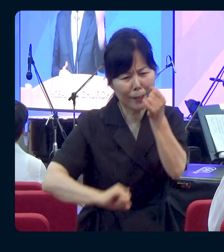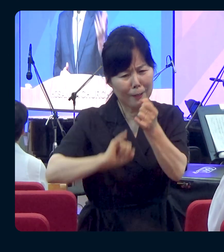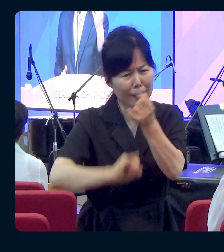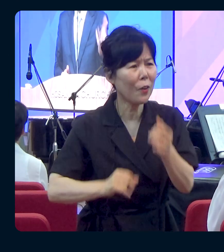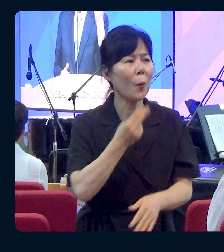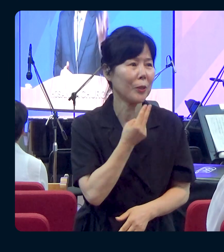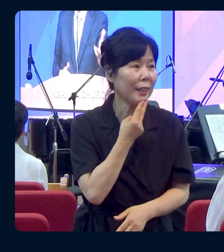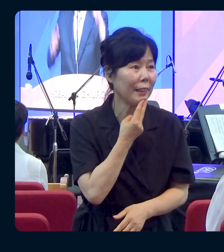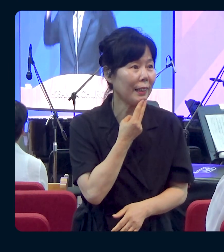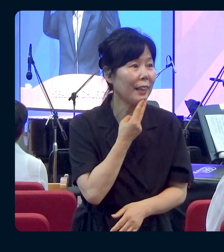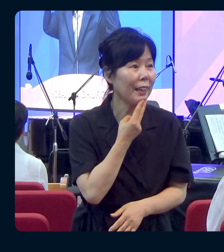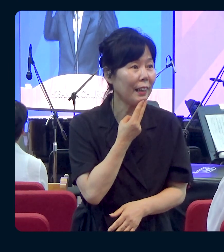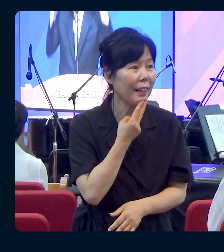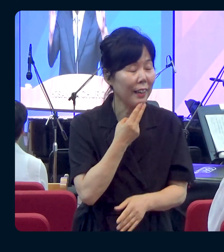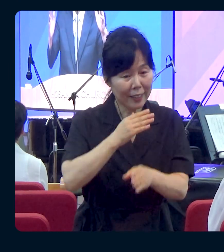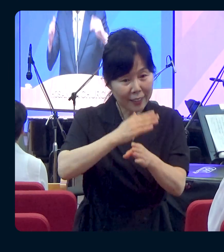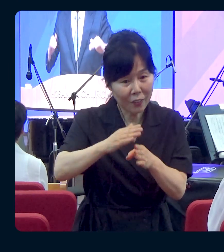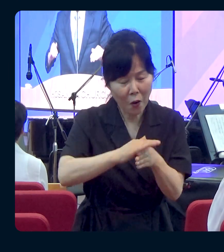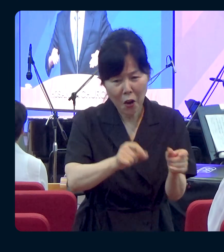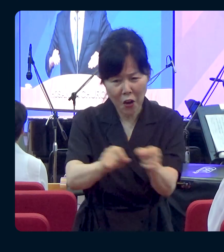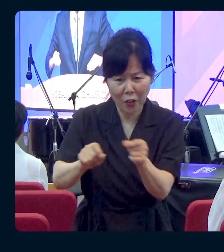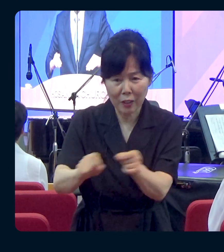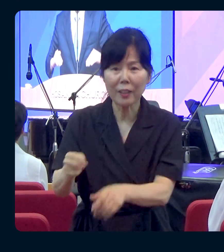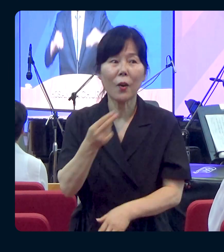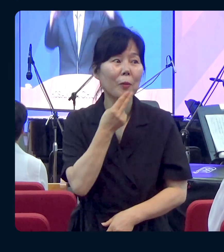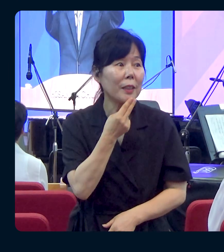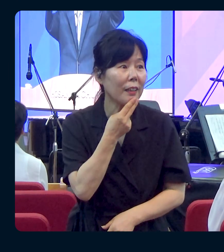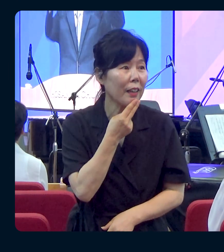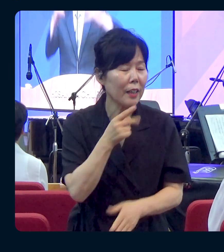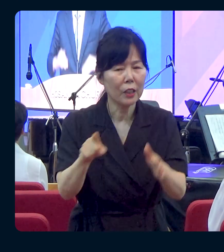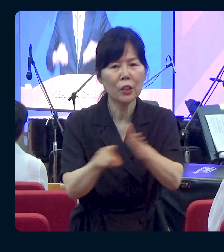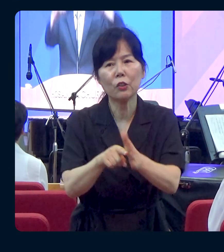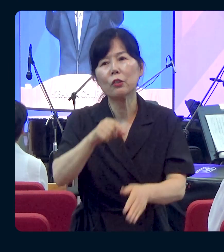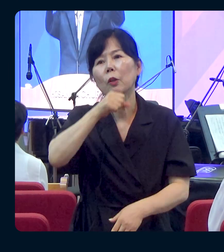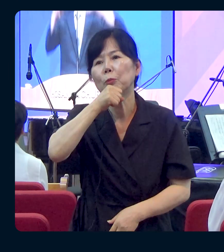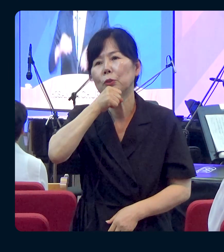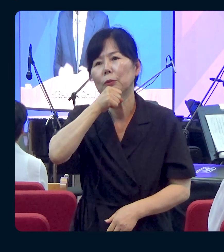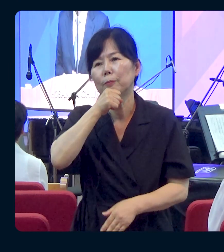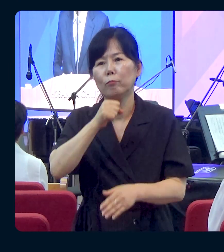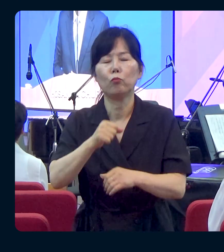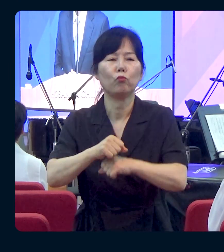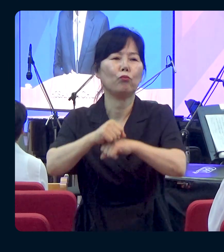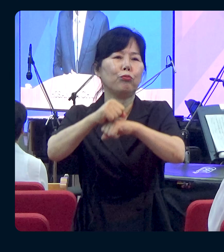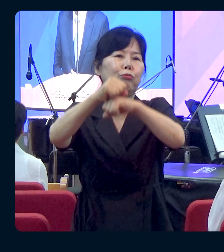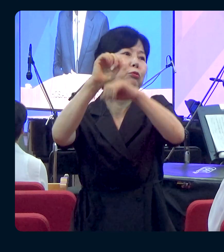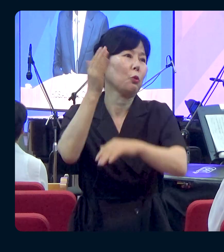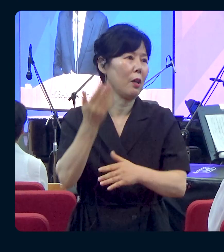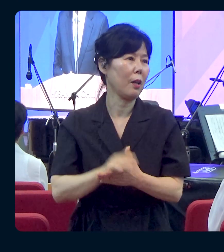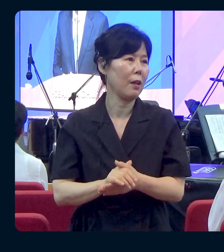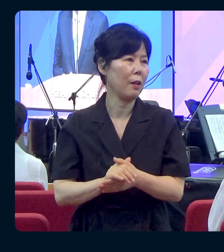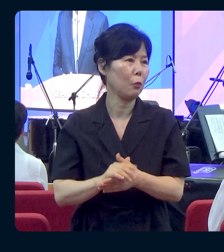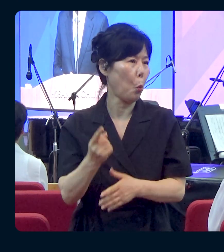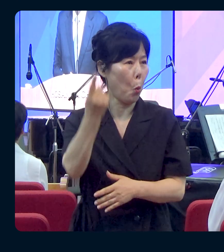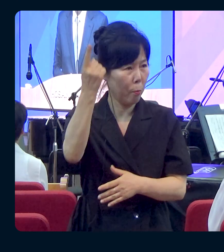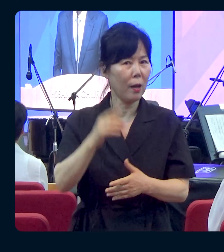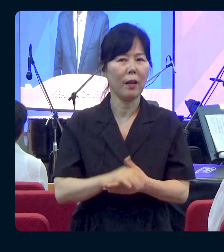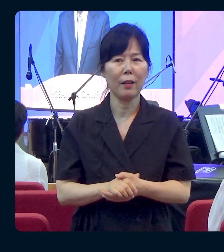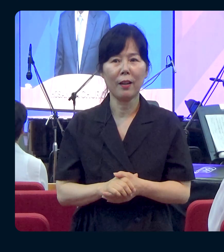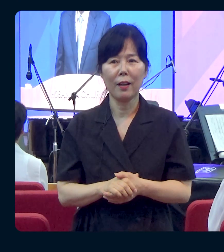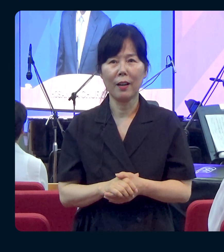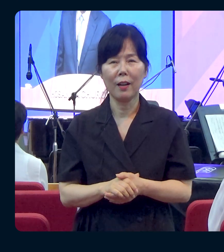매달 착실하게 계속 그 상환을 해서 잘 갚으면 이 포인트가 확 올라갑니다. 이 굉장히 포인트가 높은